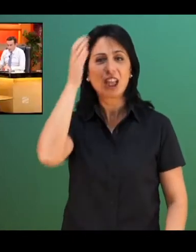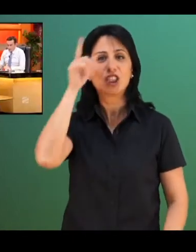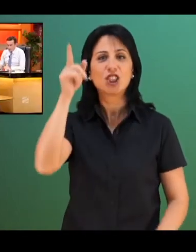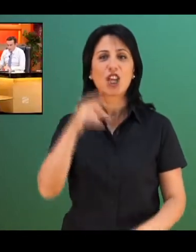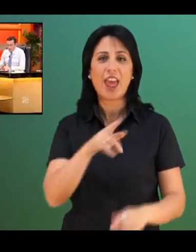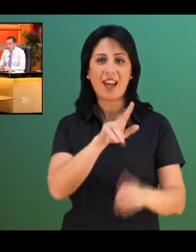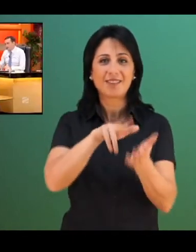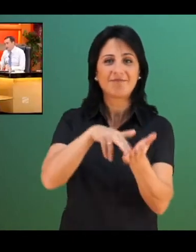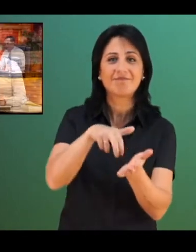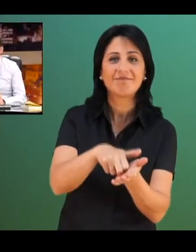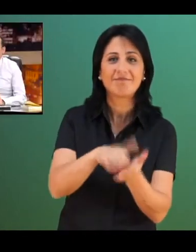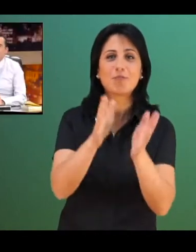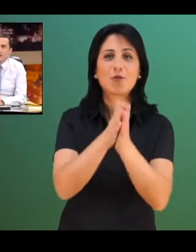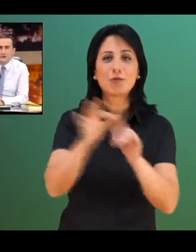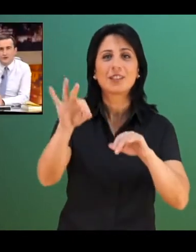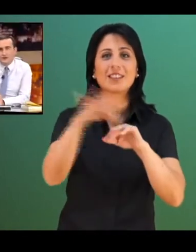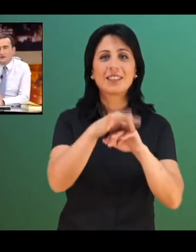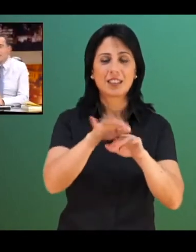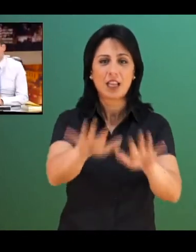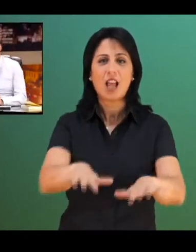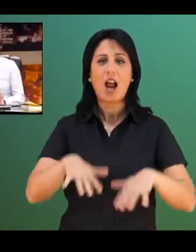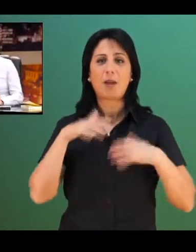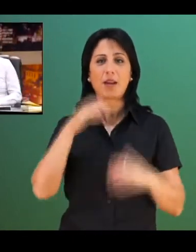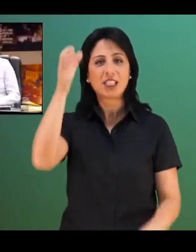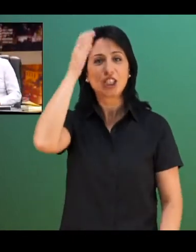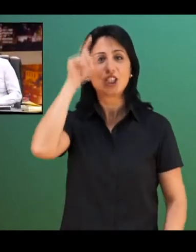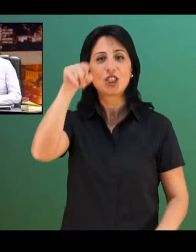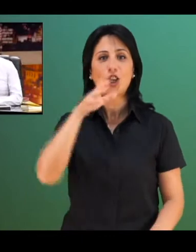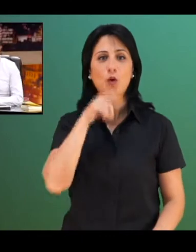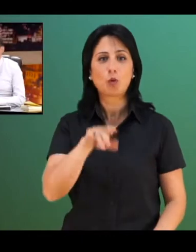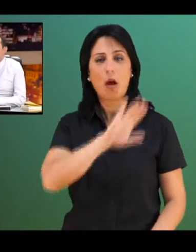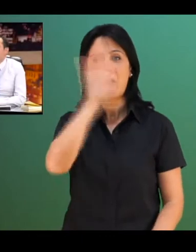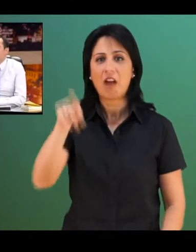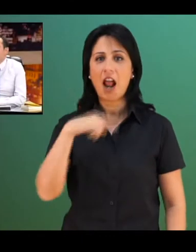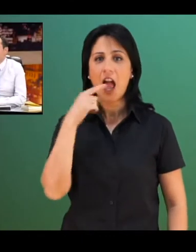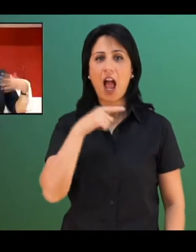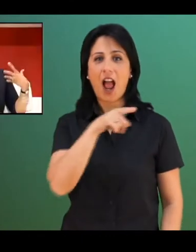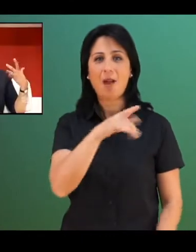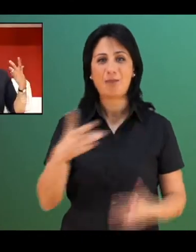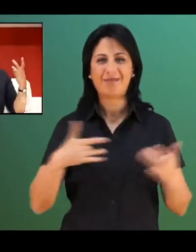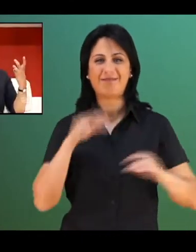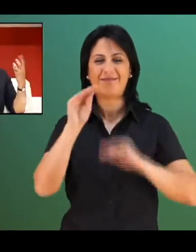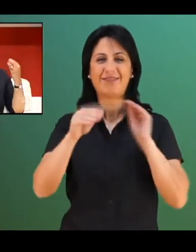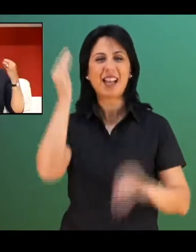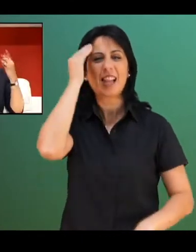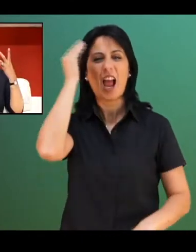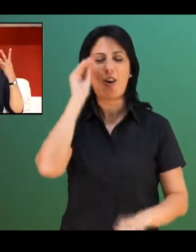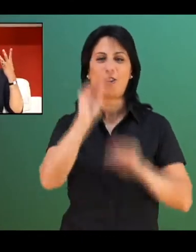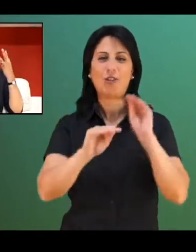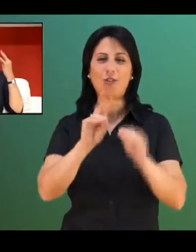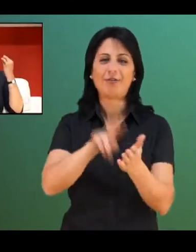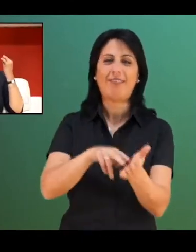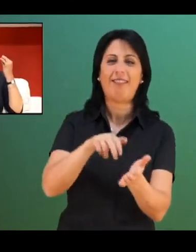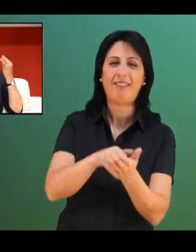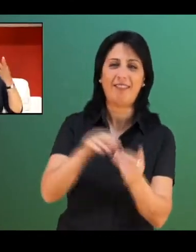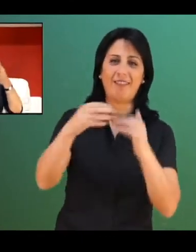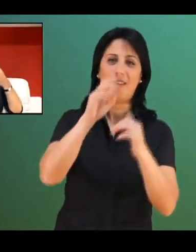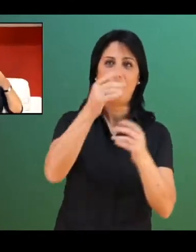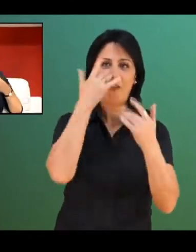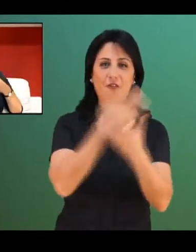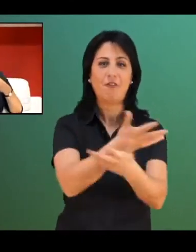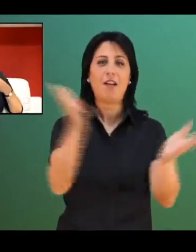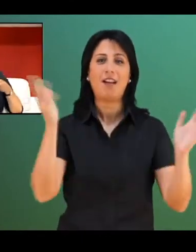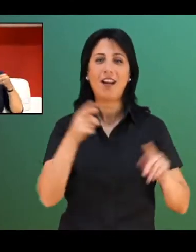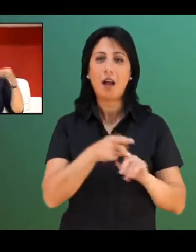ყველა ამბობს რომ რაღაცა უფრო დადგმული იყო, ანუ ეს დაიწერა ბევრგან, რომ შენ როგორ ფიქრობ, შენ როგორ შოუმენი, აი შენი თვალი როგორ აღიქვავდა ამას,